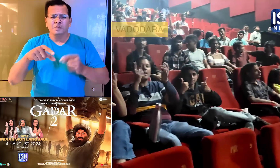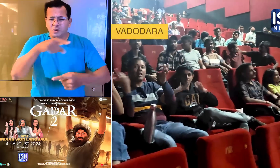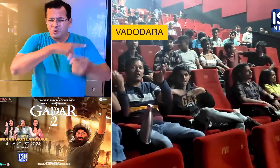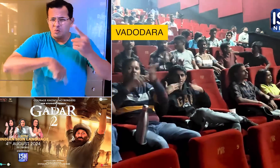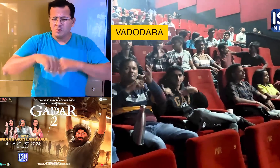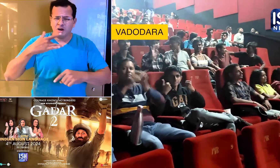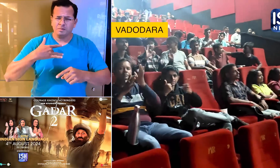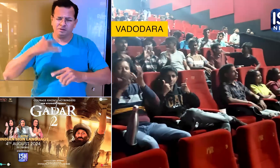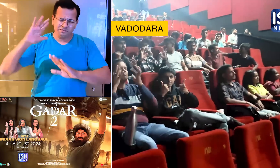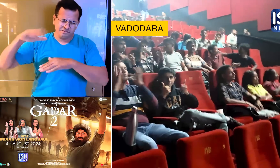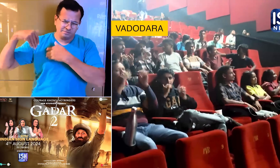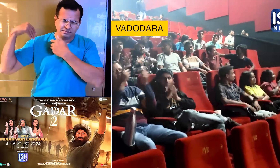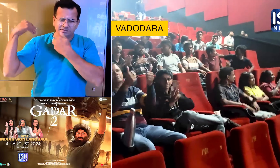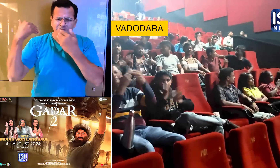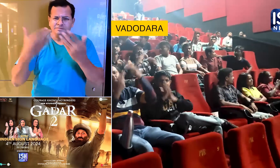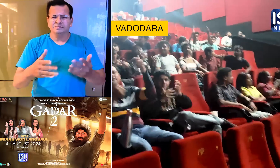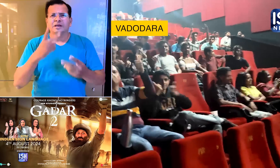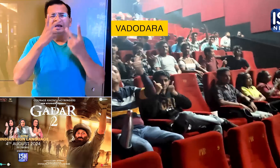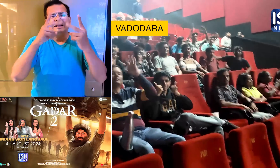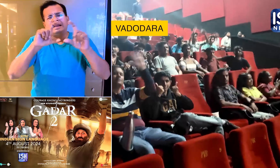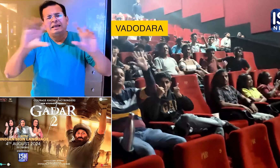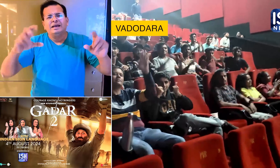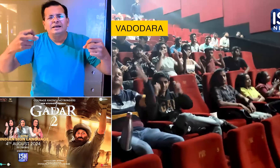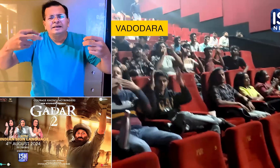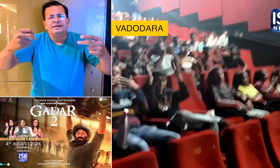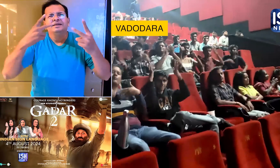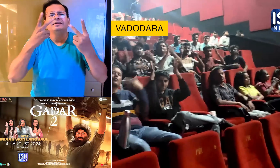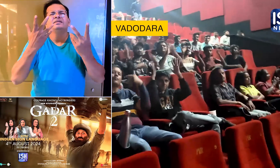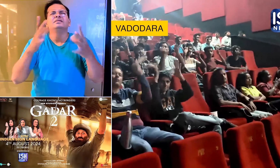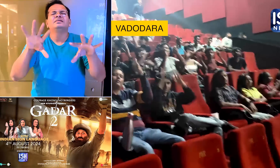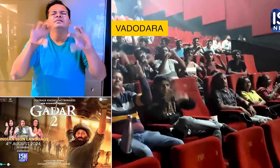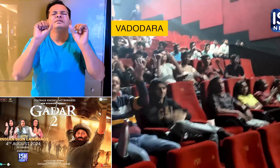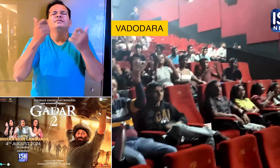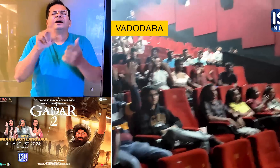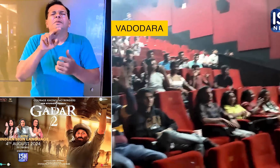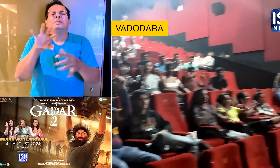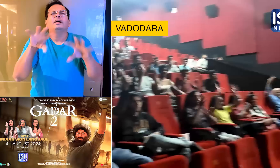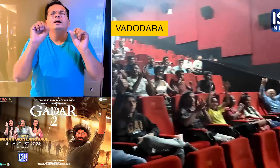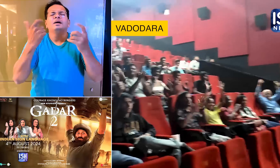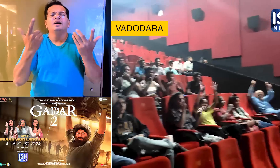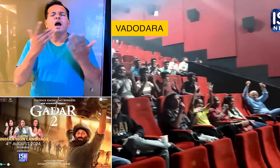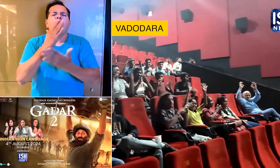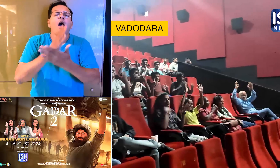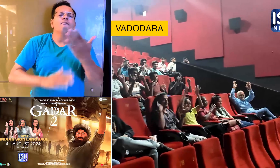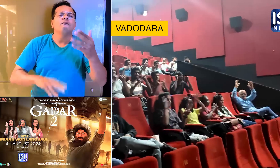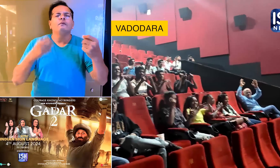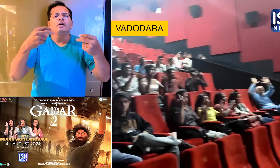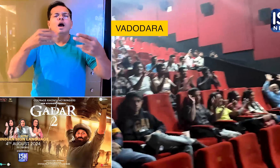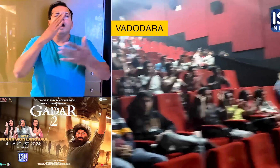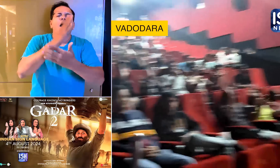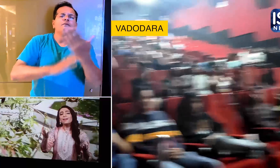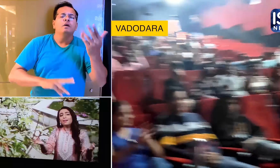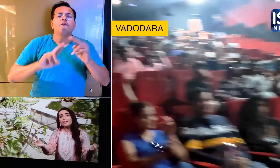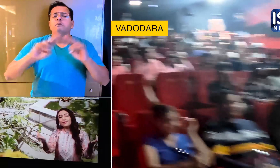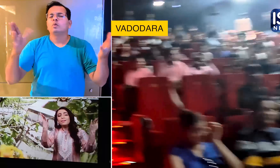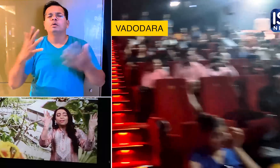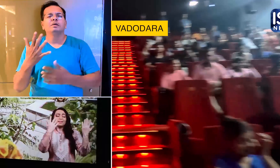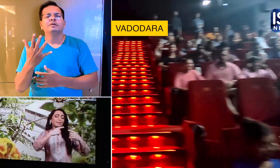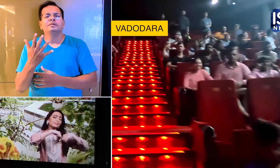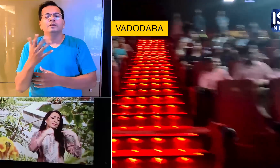हम बहुत टाइम से मूवीज़ को सबटाइटल के साथ देखते आ रहे हैं, जिसका हम आधा ही हिस्सा समझते थे, पूरी